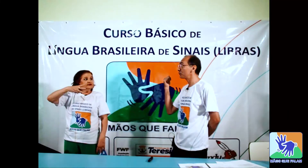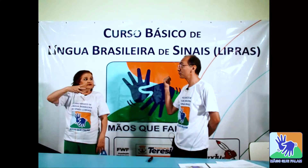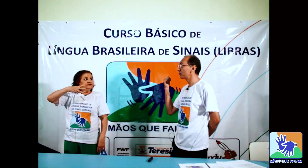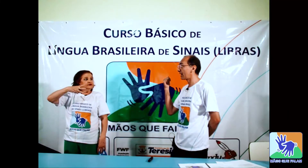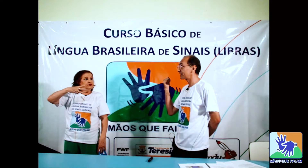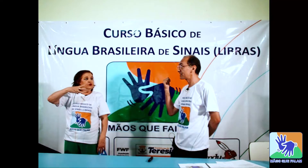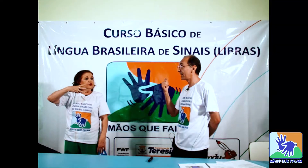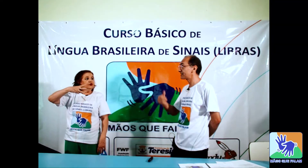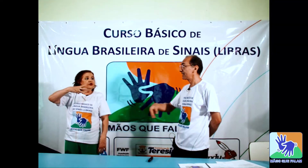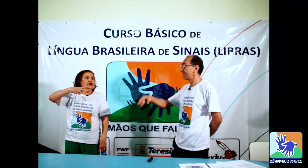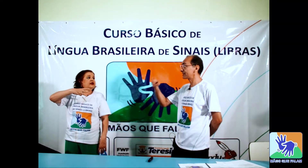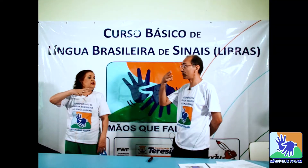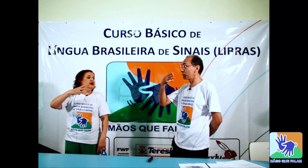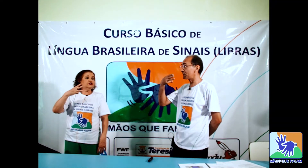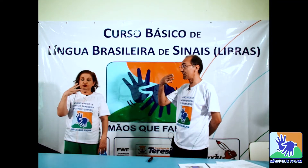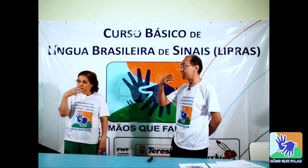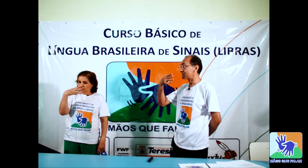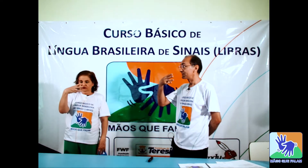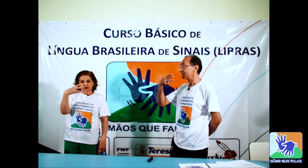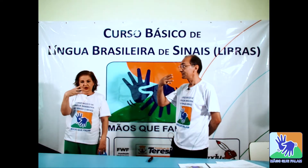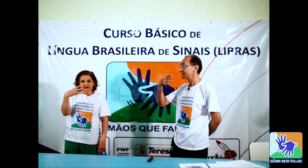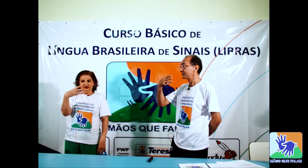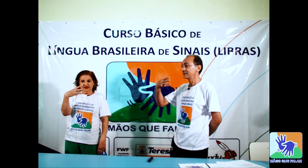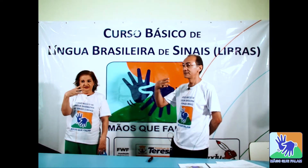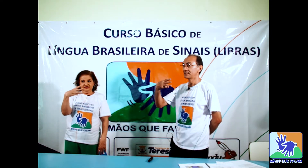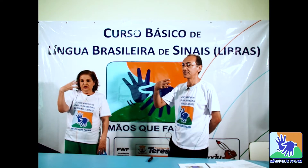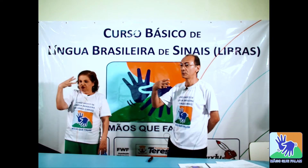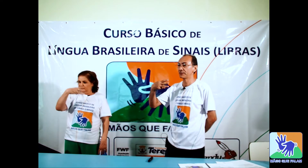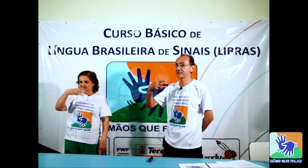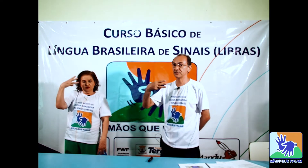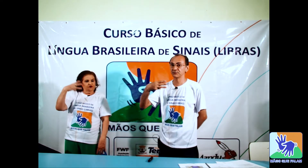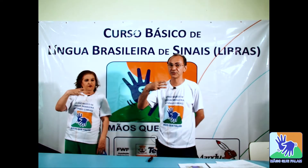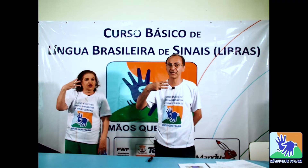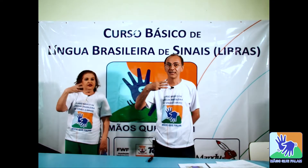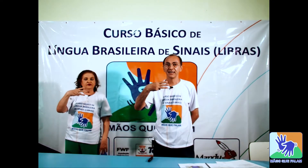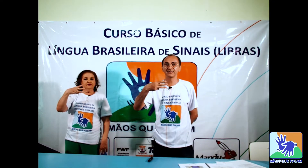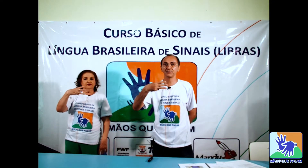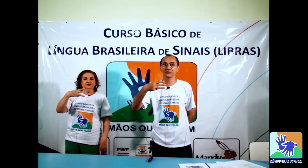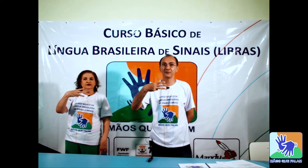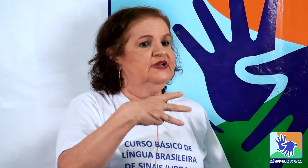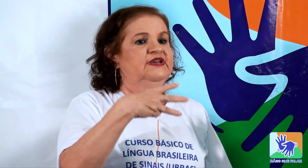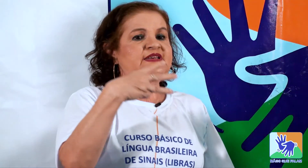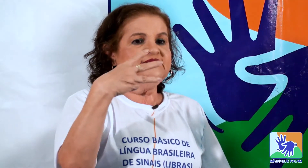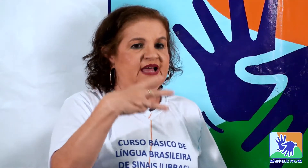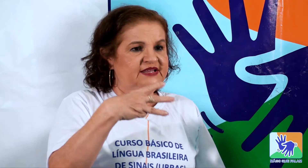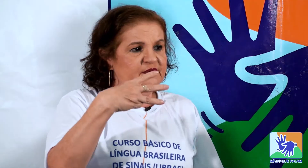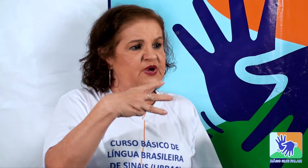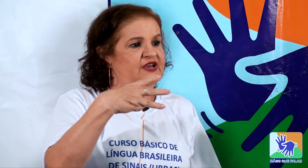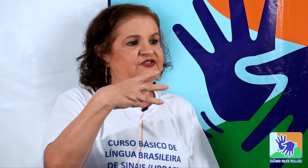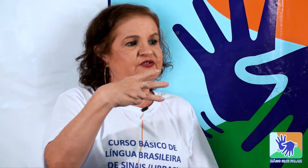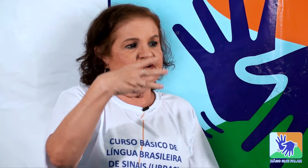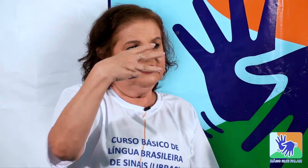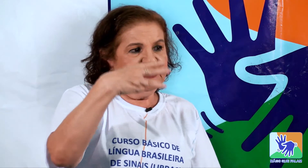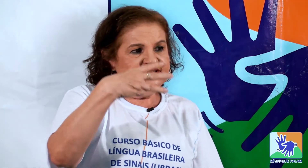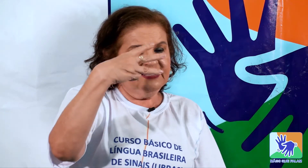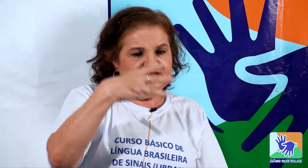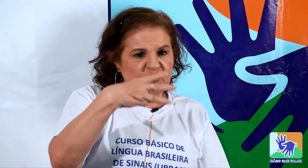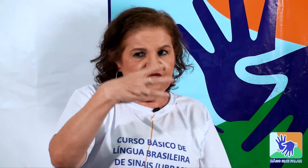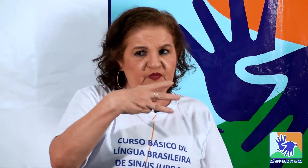no cardinais era só o número 3. Só o número 3. Não tinha esse movimento. Esse movimento. Exatamente. Tem que ter esse